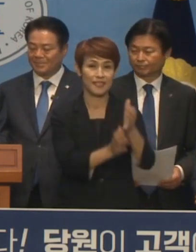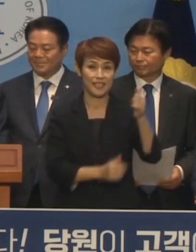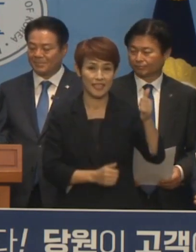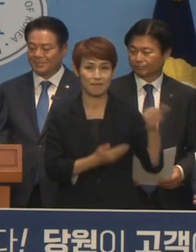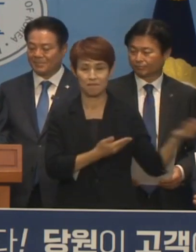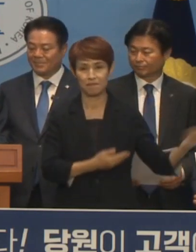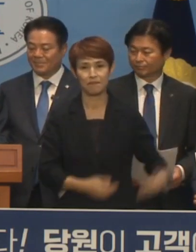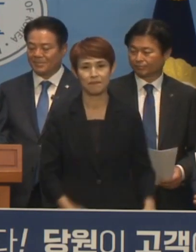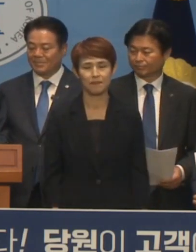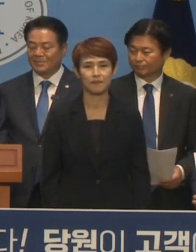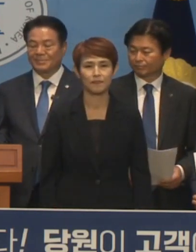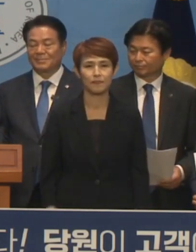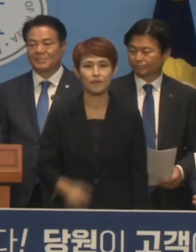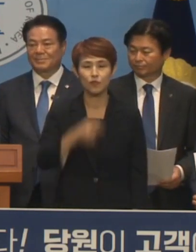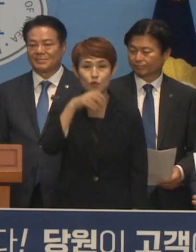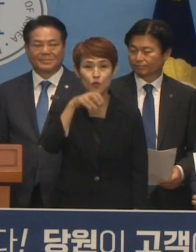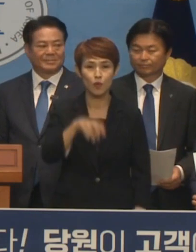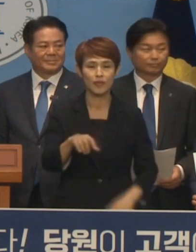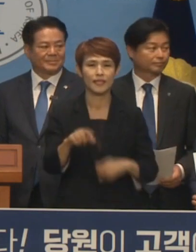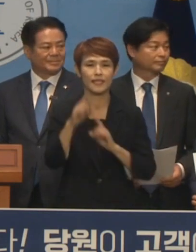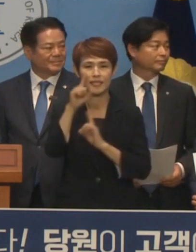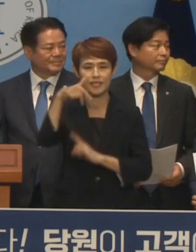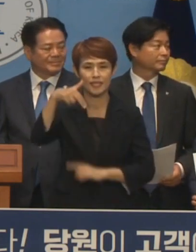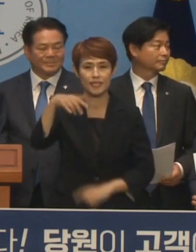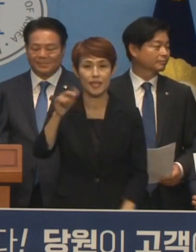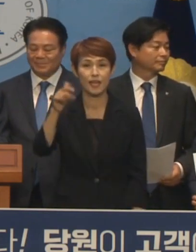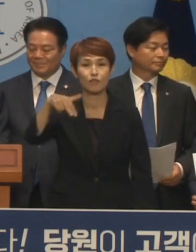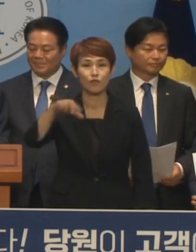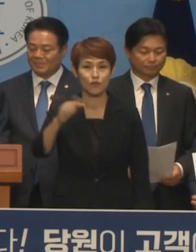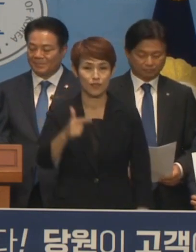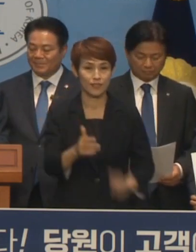그리고 수원특례시 이재준 시장님,